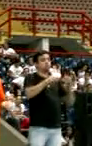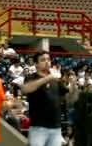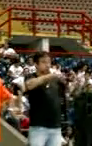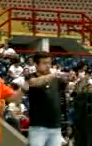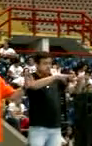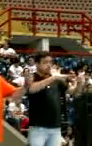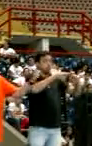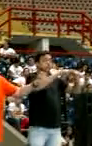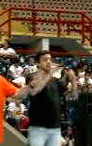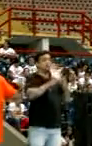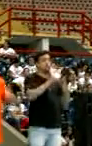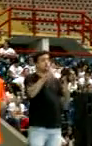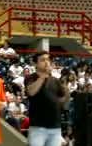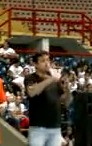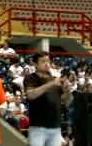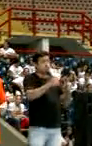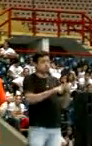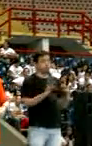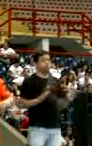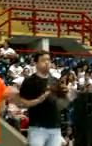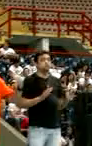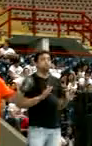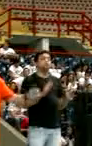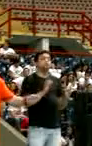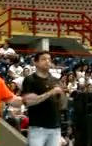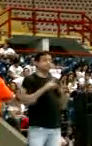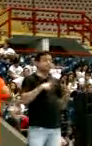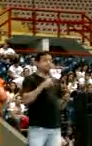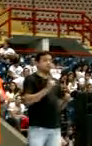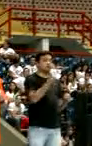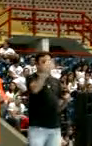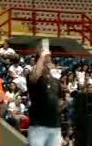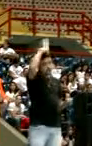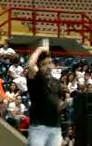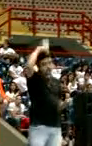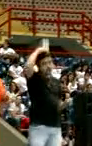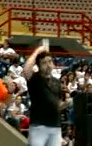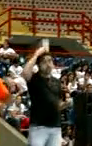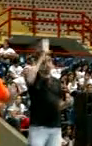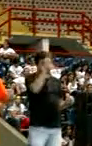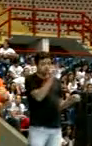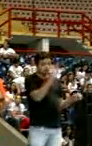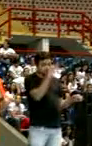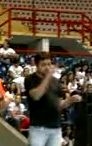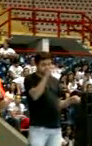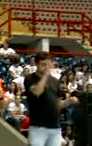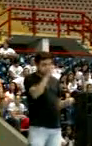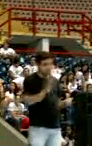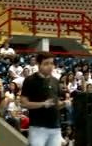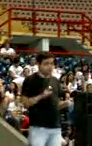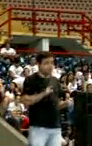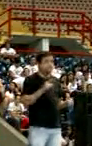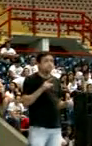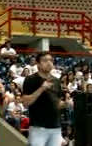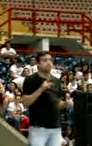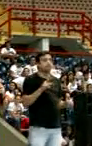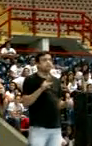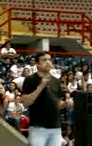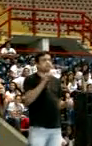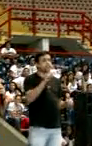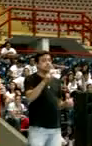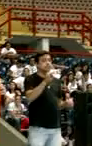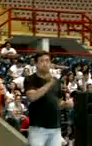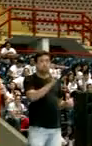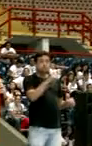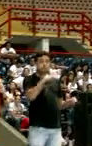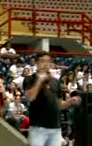terra do outro. E ainda tinha um problema. Houve um rei na França que, quando